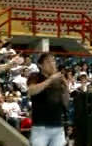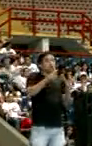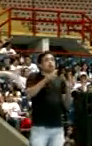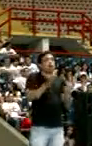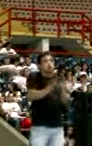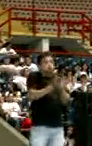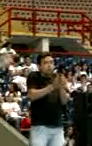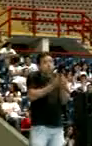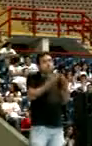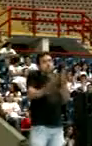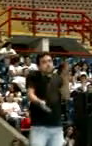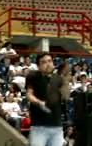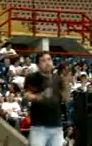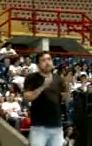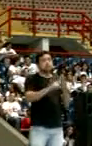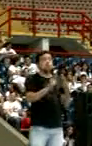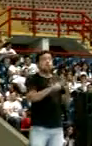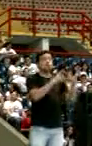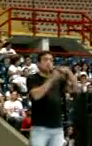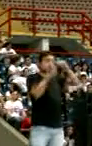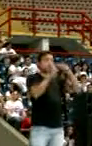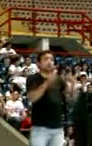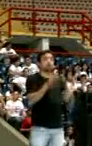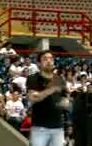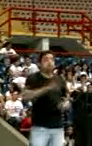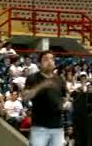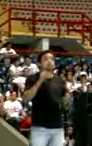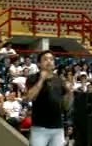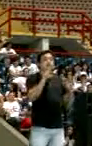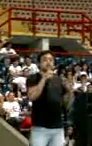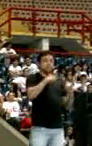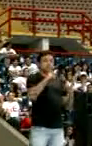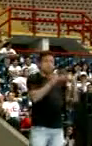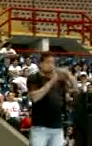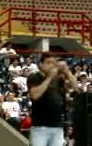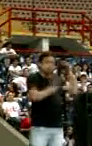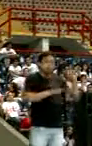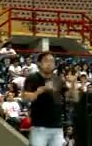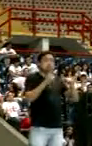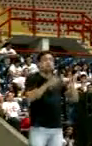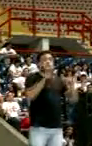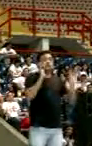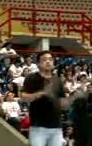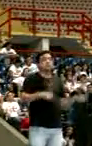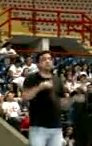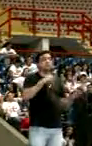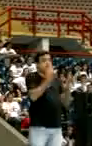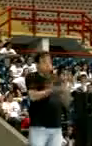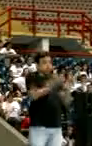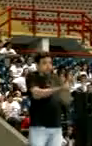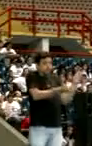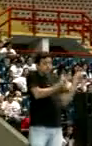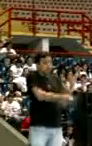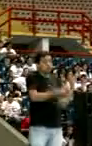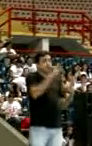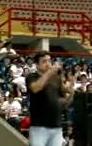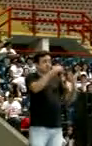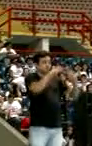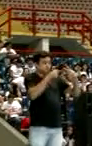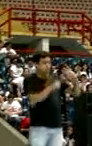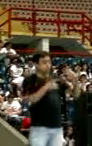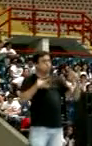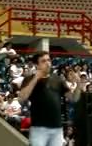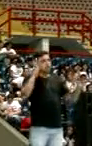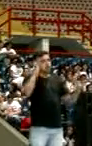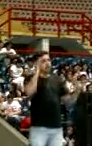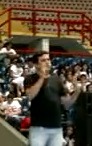eles perderam. Teve a cruzada dos meninos, a cruzada das crianças. A igreja já tinha perdido 3 cruzadas. Aí